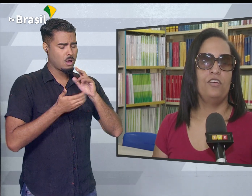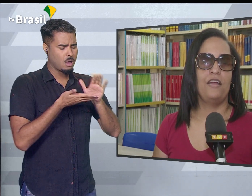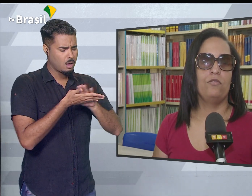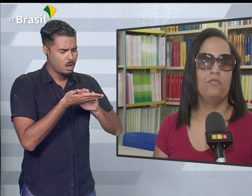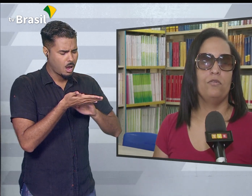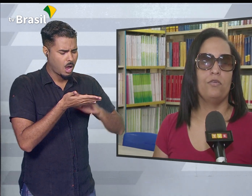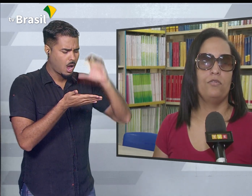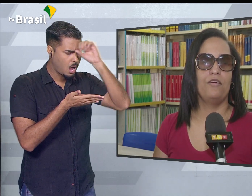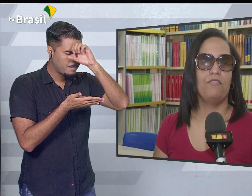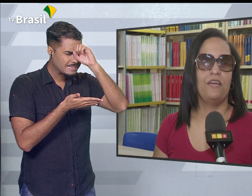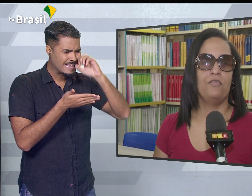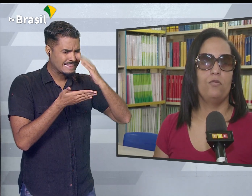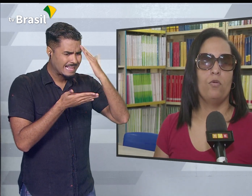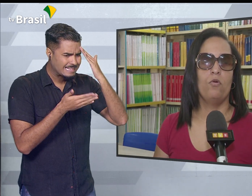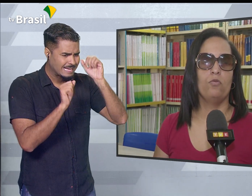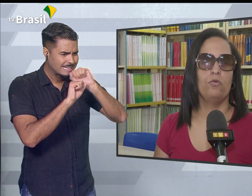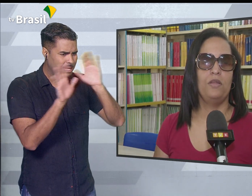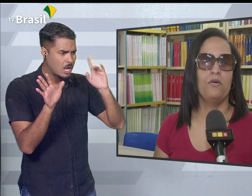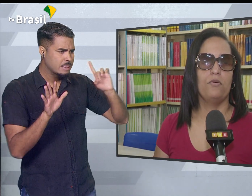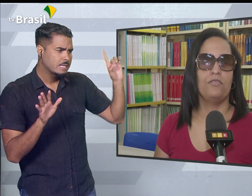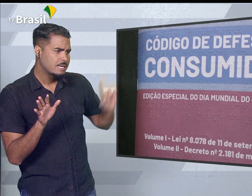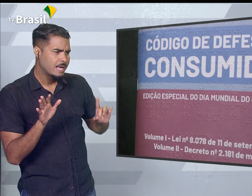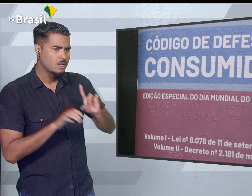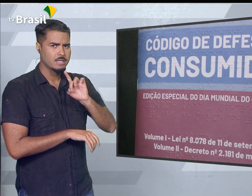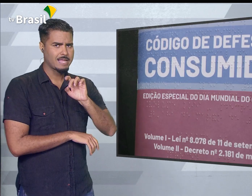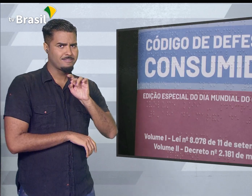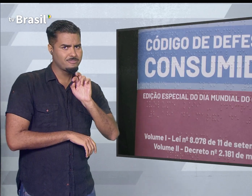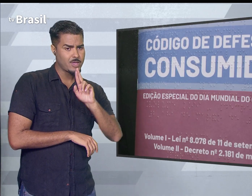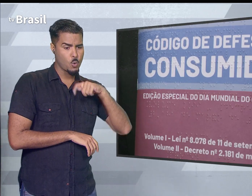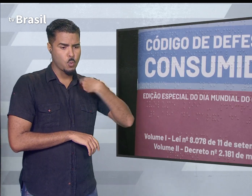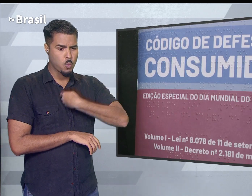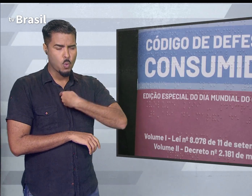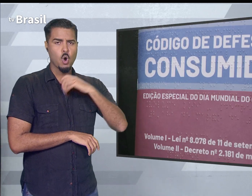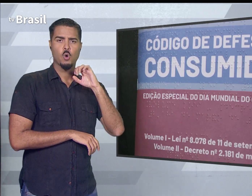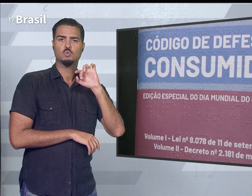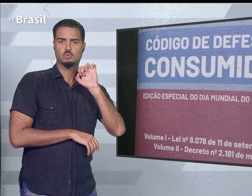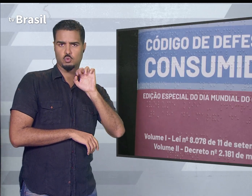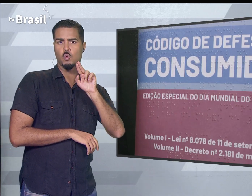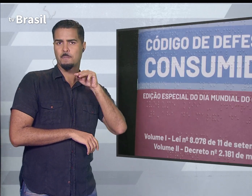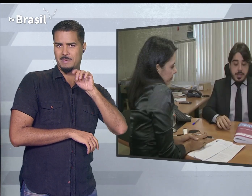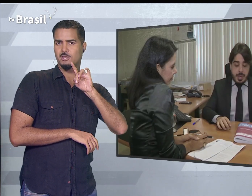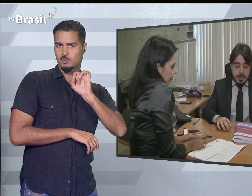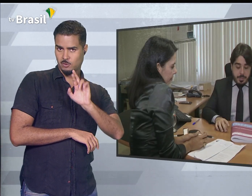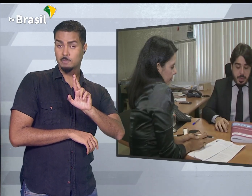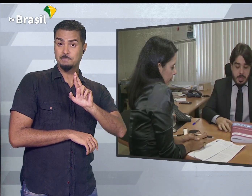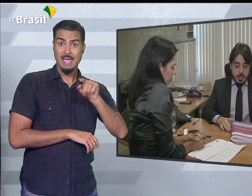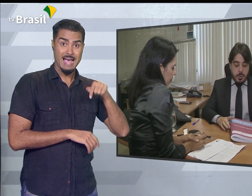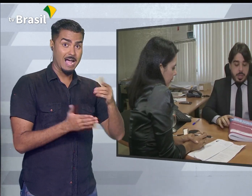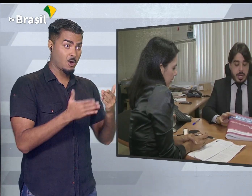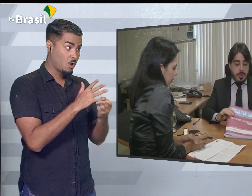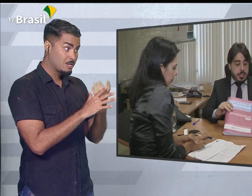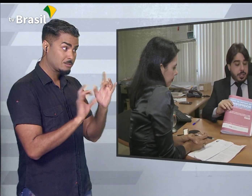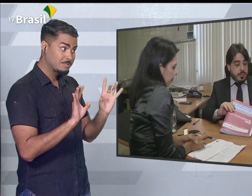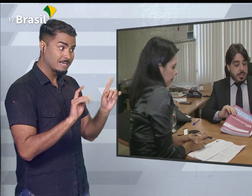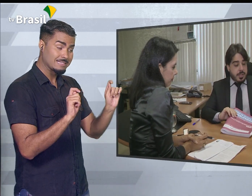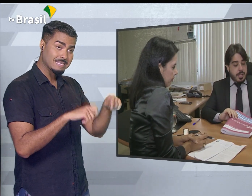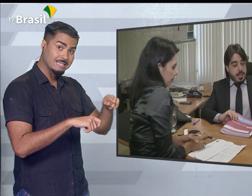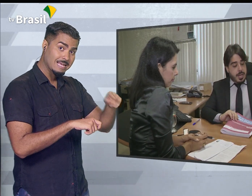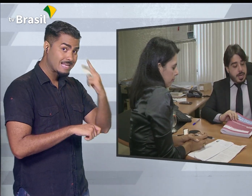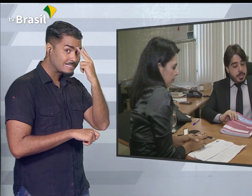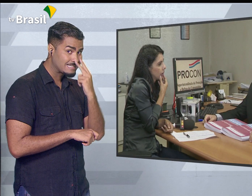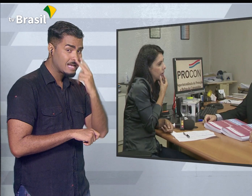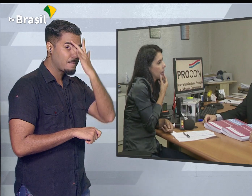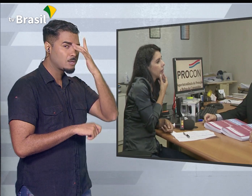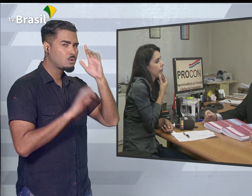nossos direitos e os nossos deveres como consumidores. Essa edição especial vai possibilitar aos cegos e pessoas de baixa